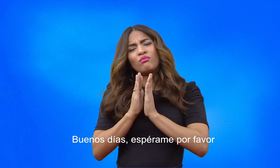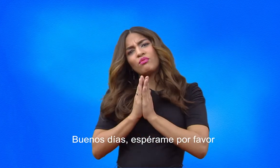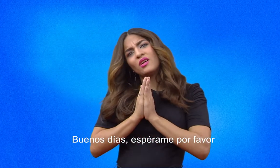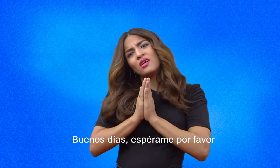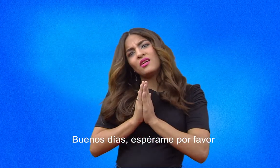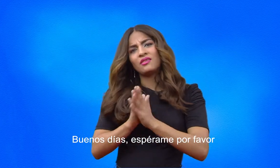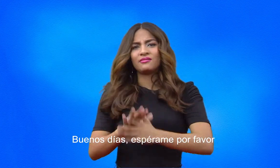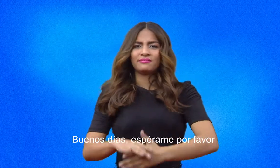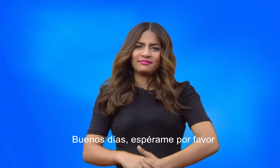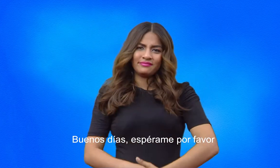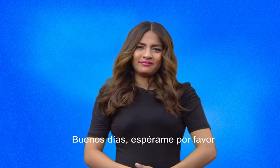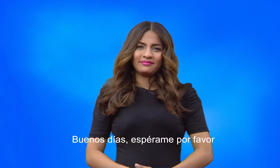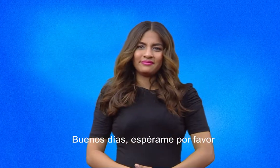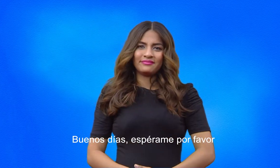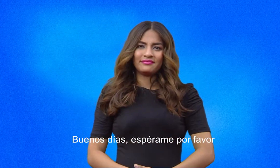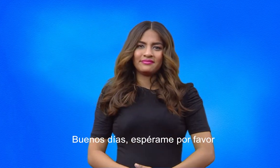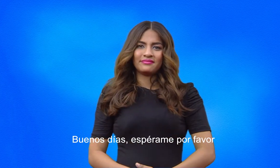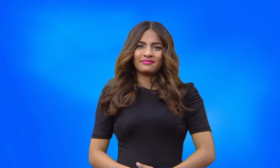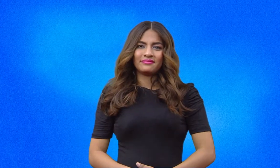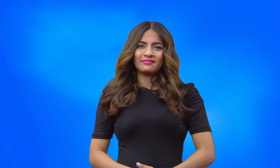Espérame, por favor.